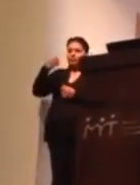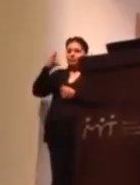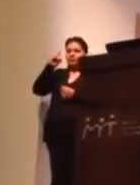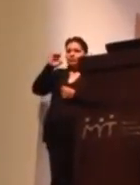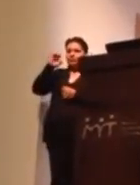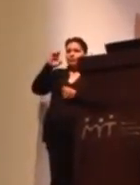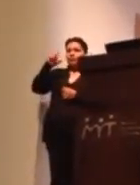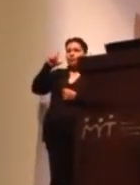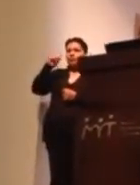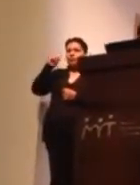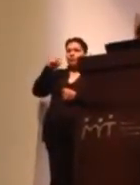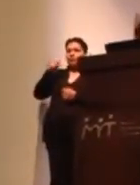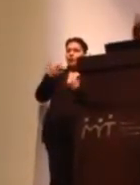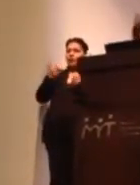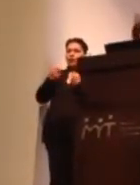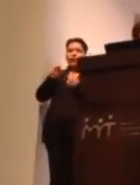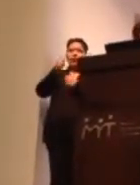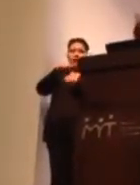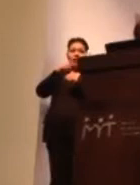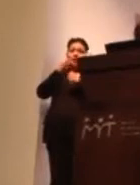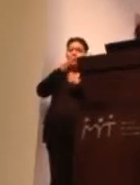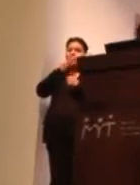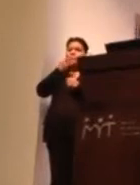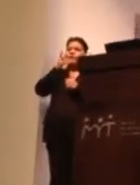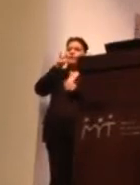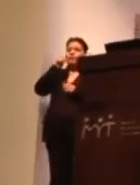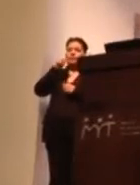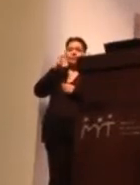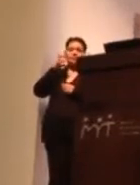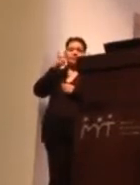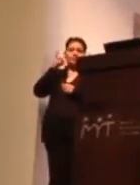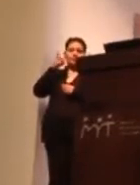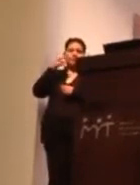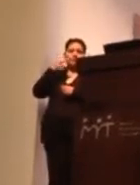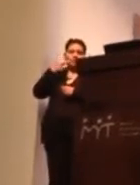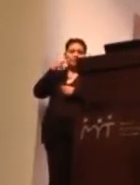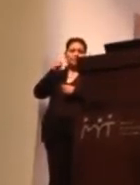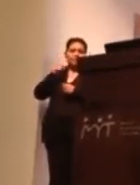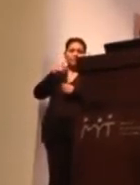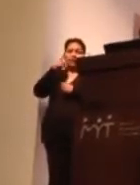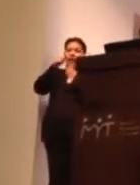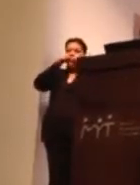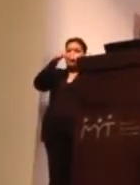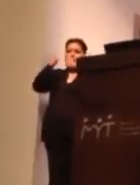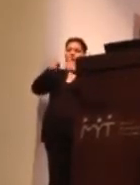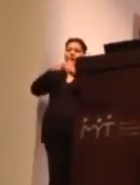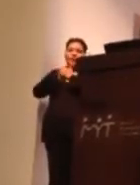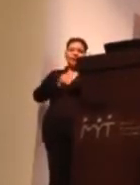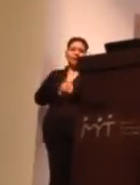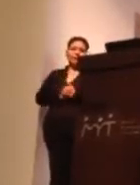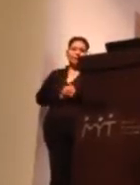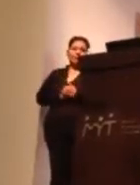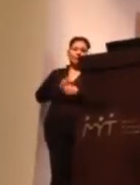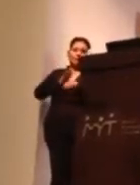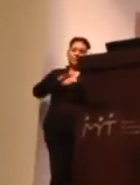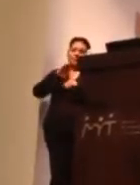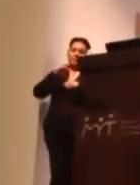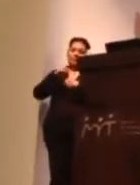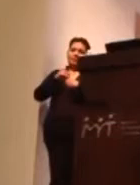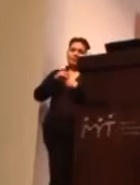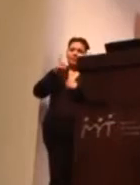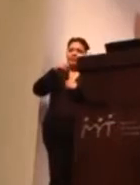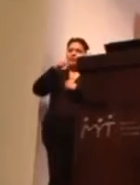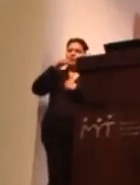indispensable, pero se ha visto que en los niños con trastornos de déficit de atención hay más tendencia a